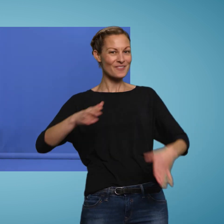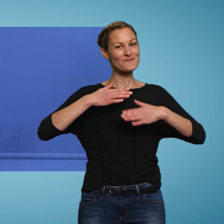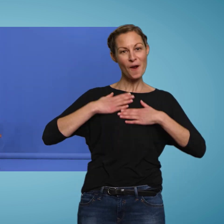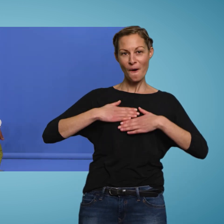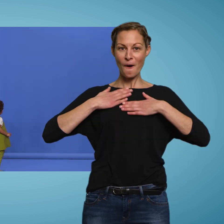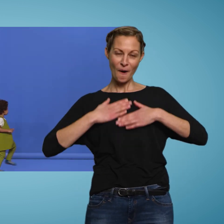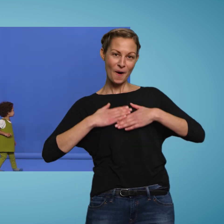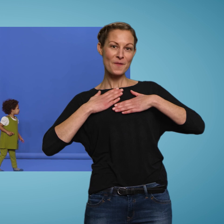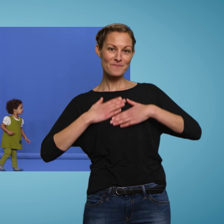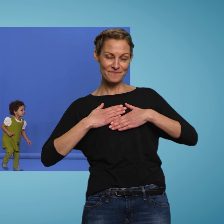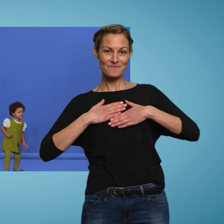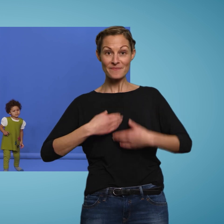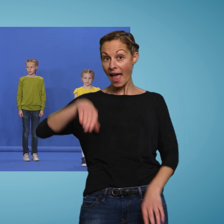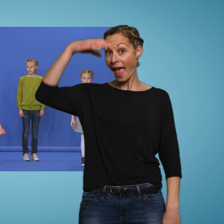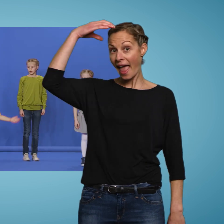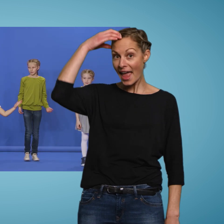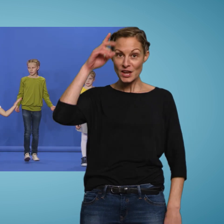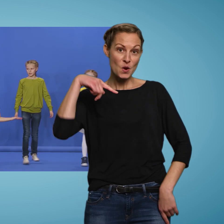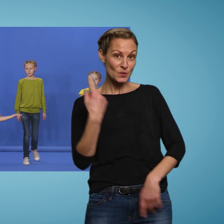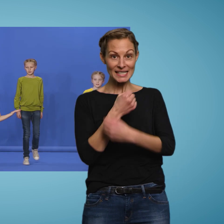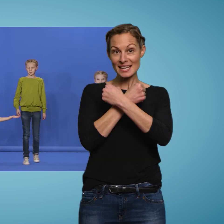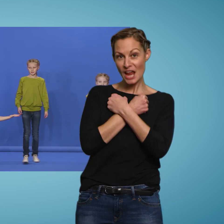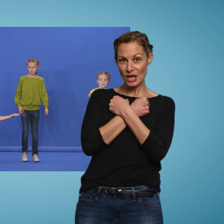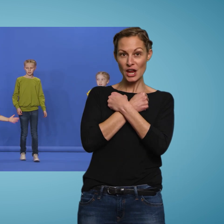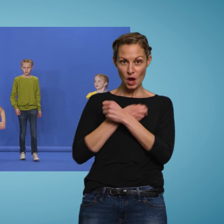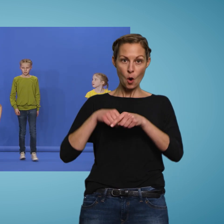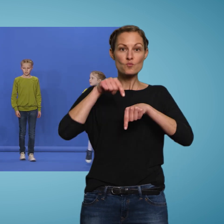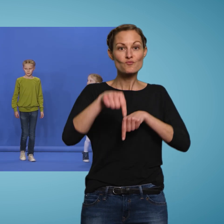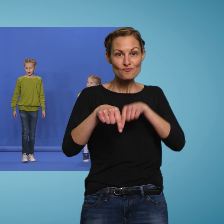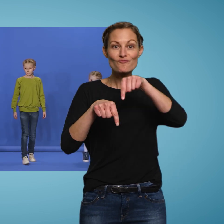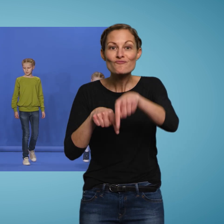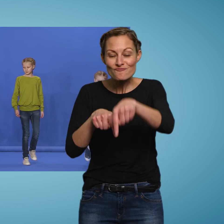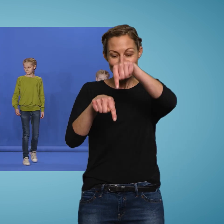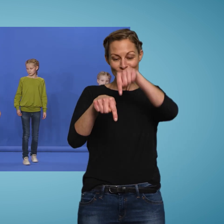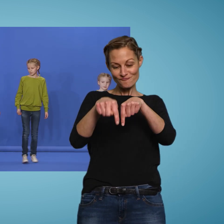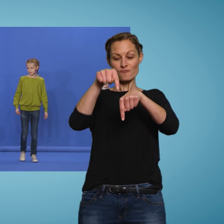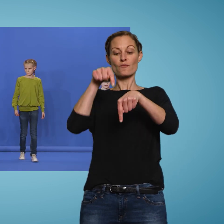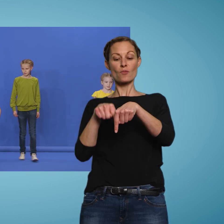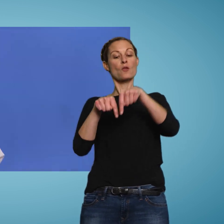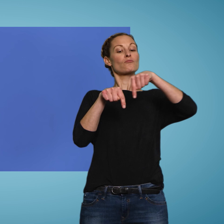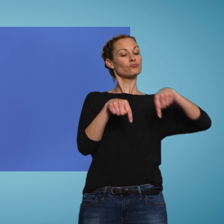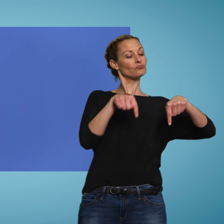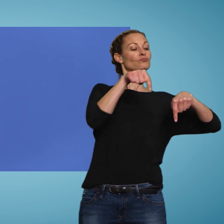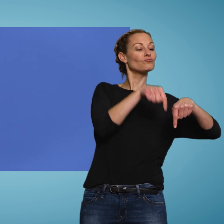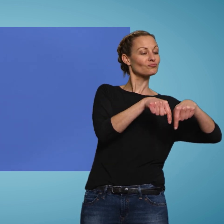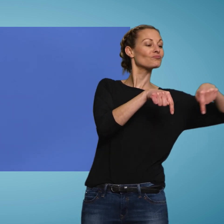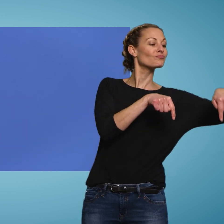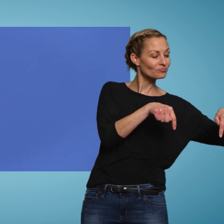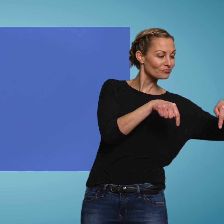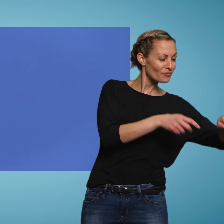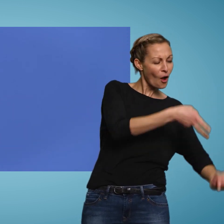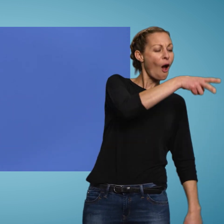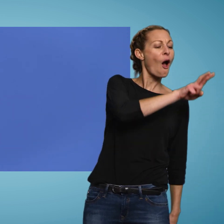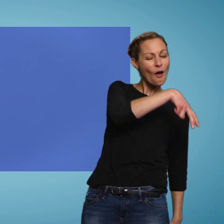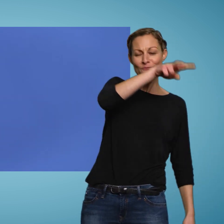das macht mich froh. Edi, unser Teddy, geht vorwärts und zurück, dann zwei Schritte